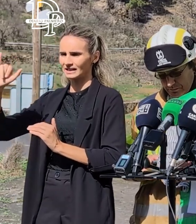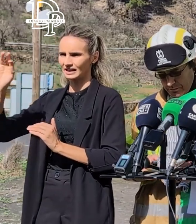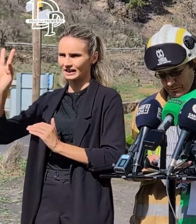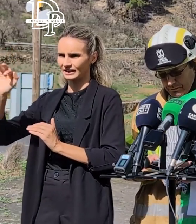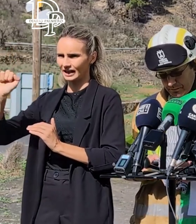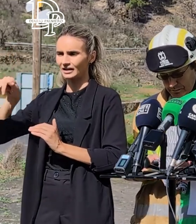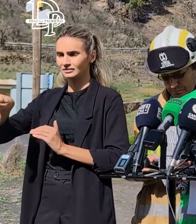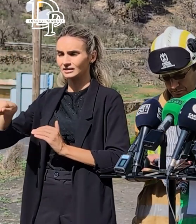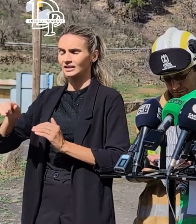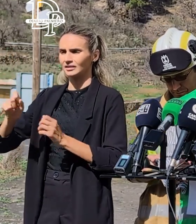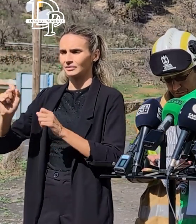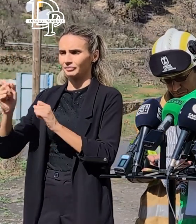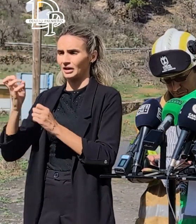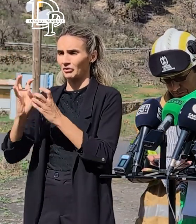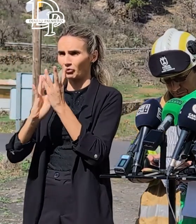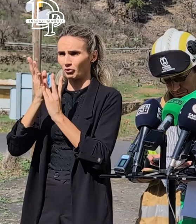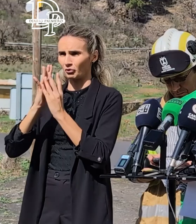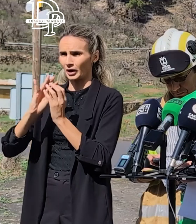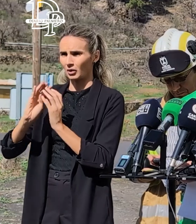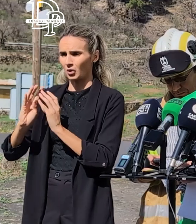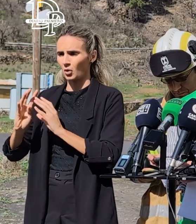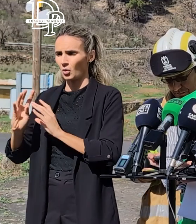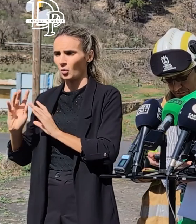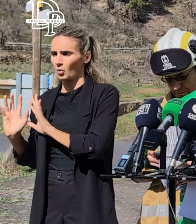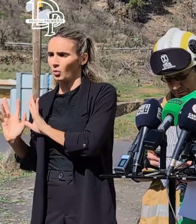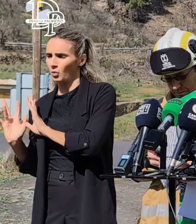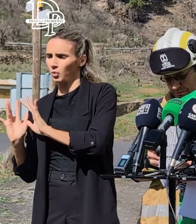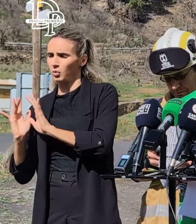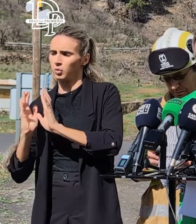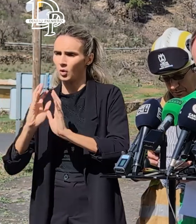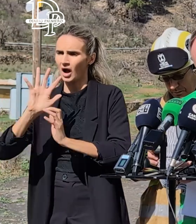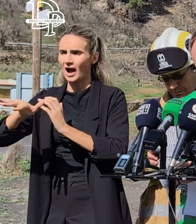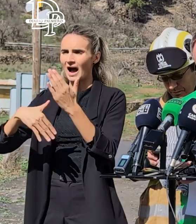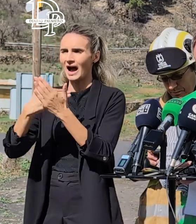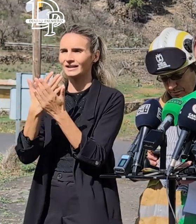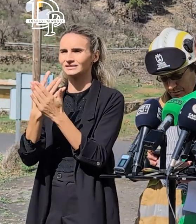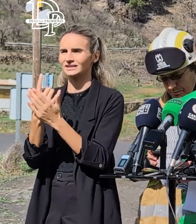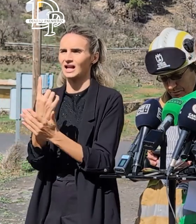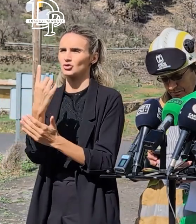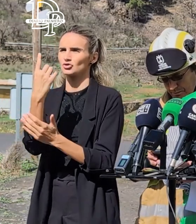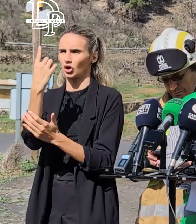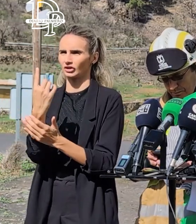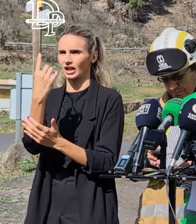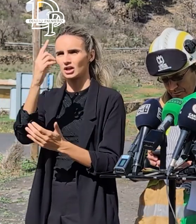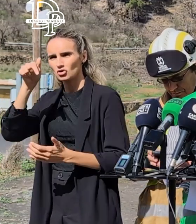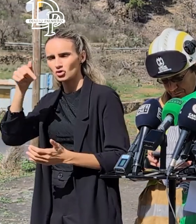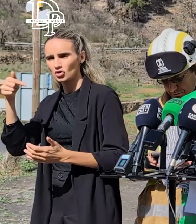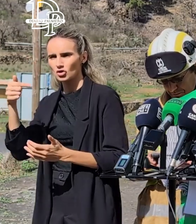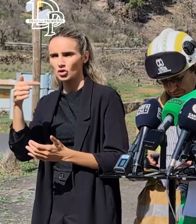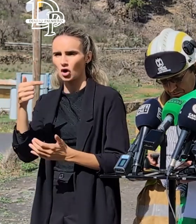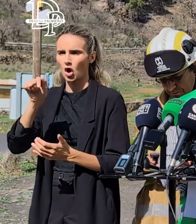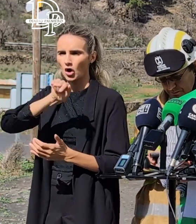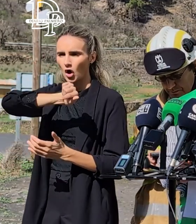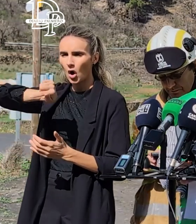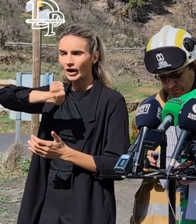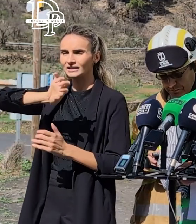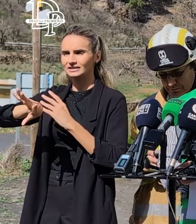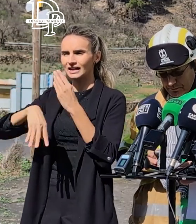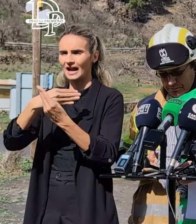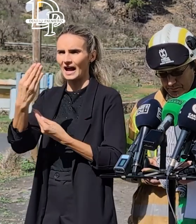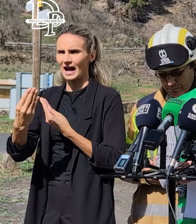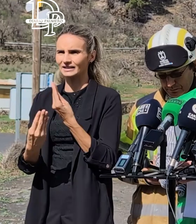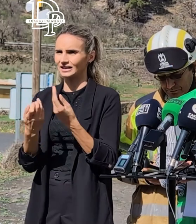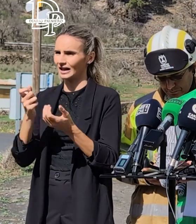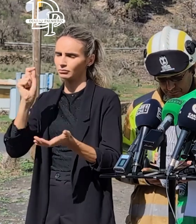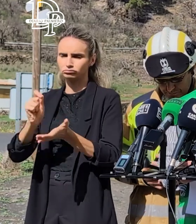hace un desplazamiento en un primer término hacia el norte y noroeste, lo que se hace que se movilicen de inmediato